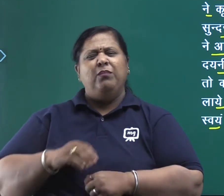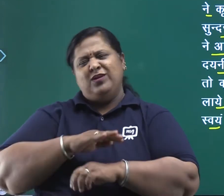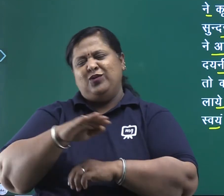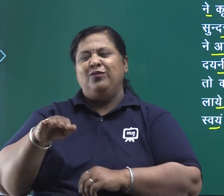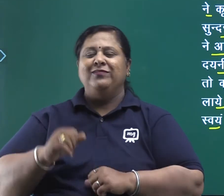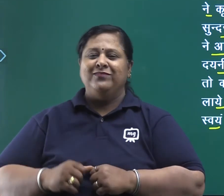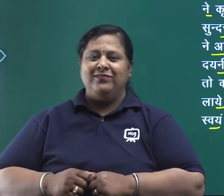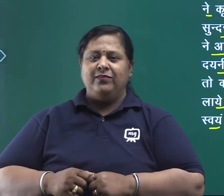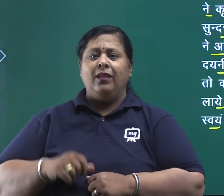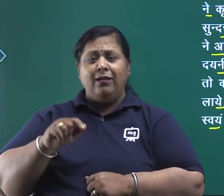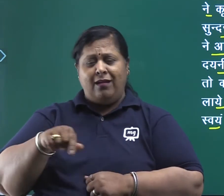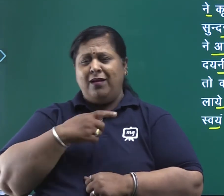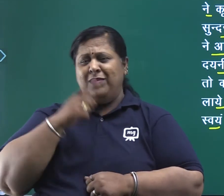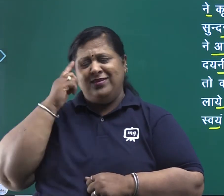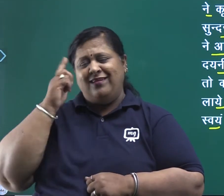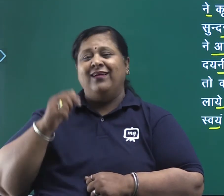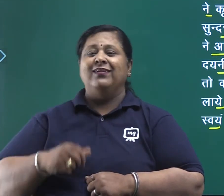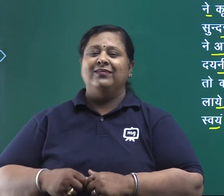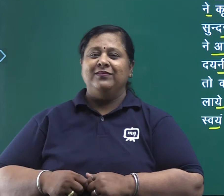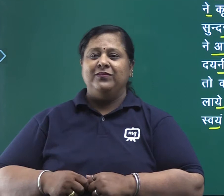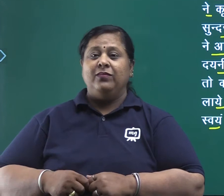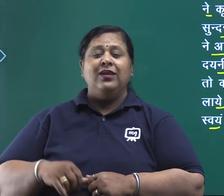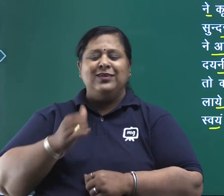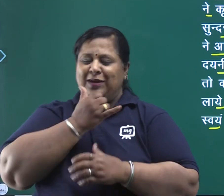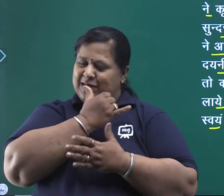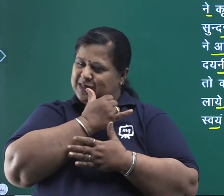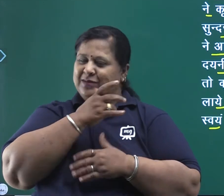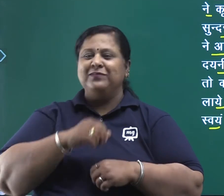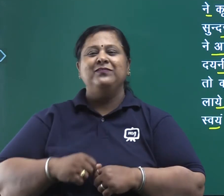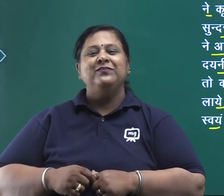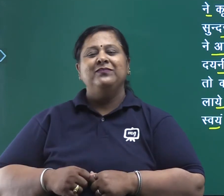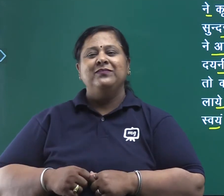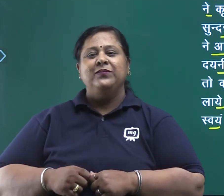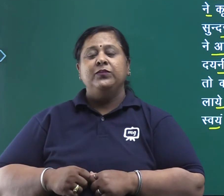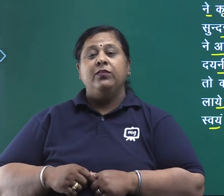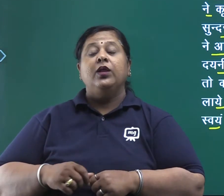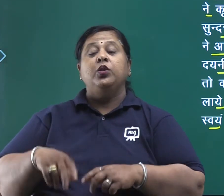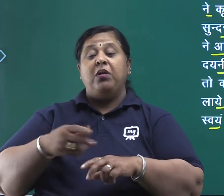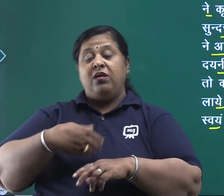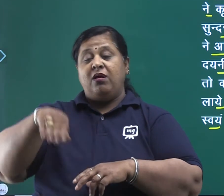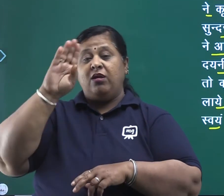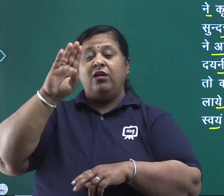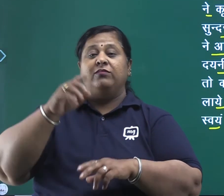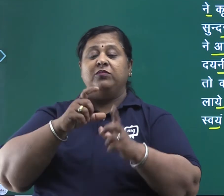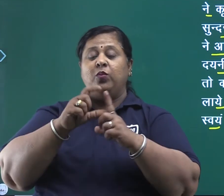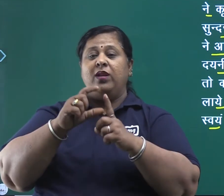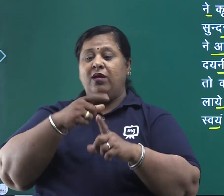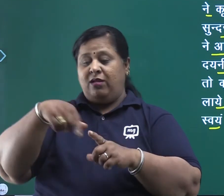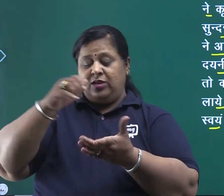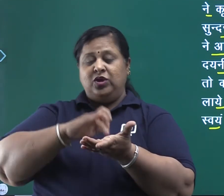बच्चों, यहाँ हमने जाना श्री कृष्ण द्वारिका के